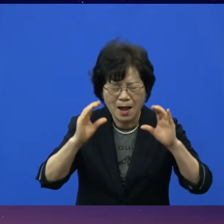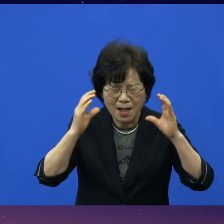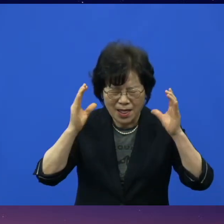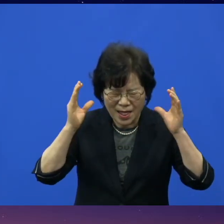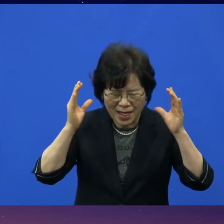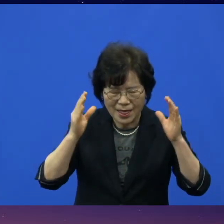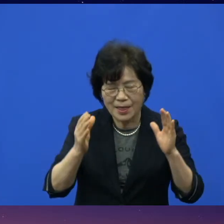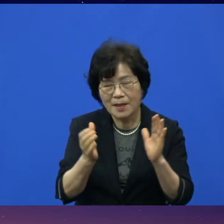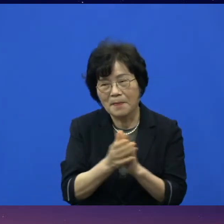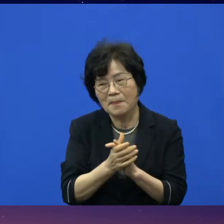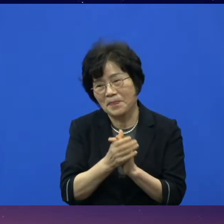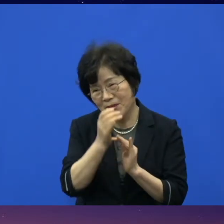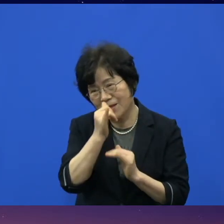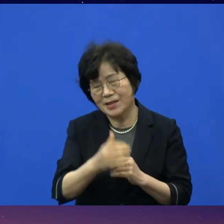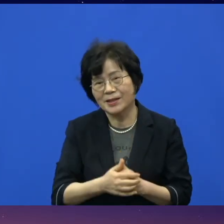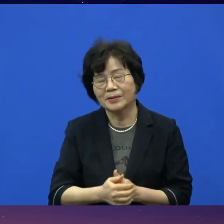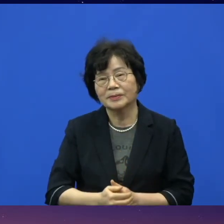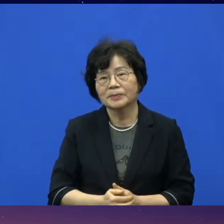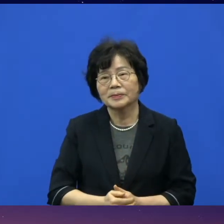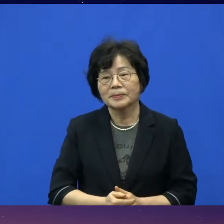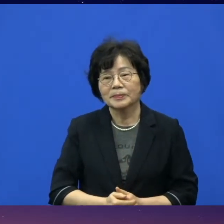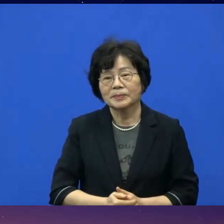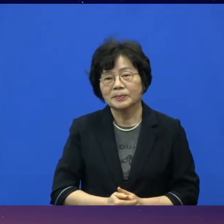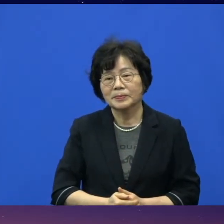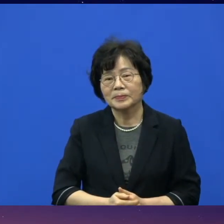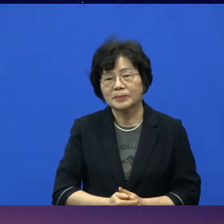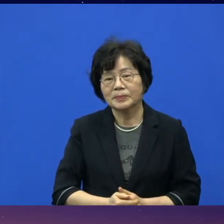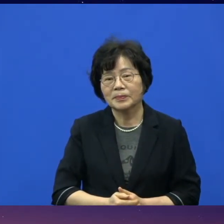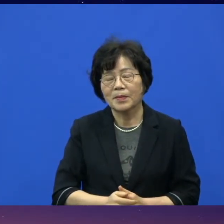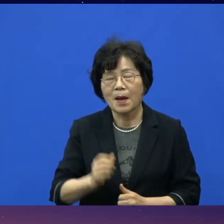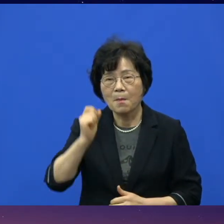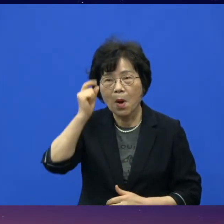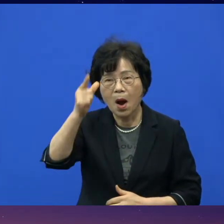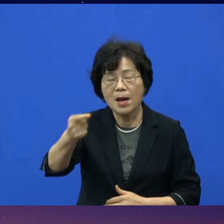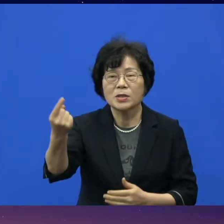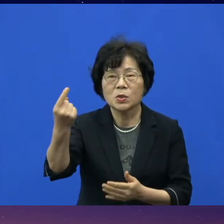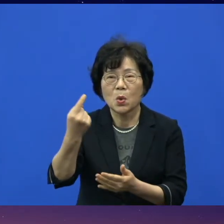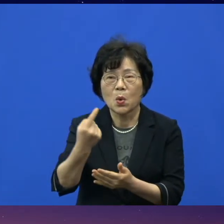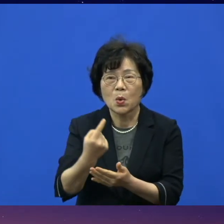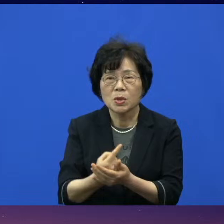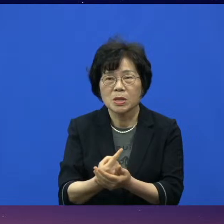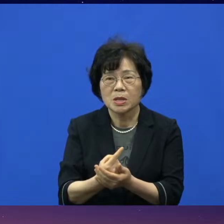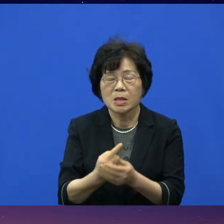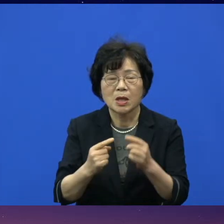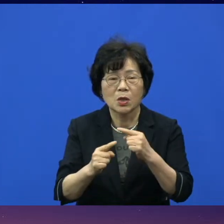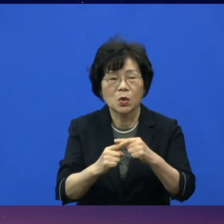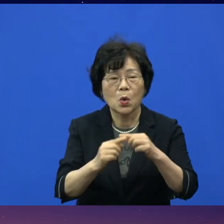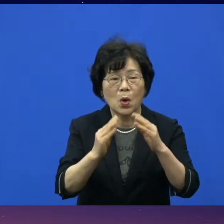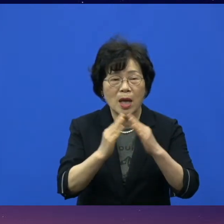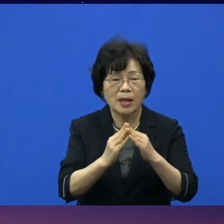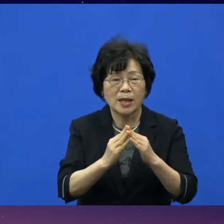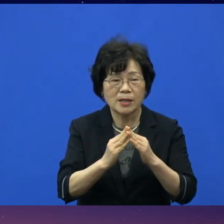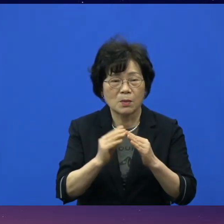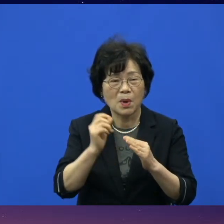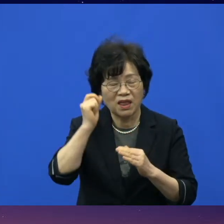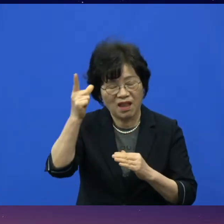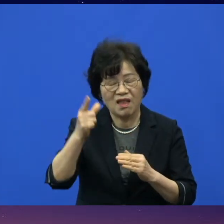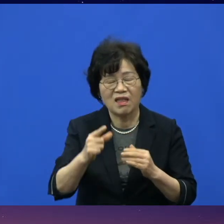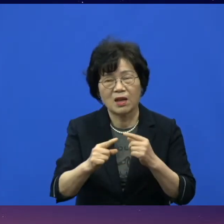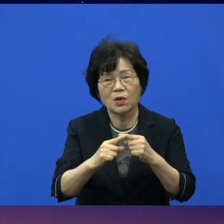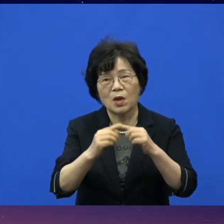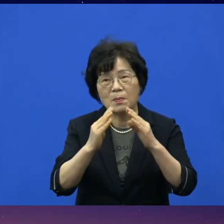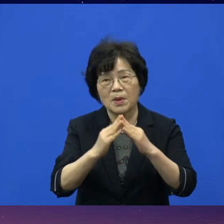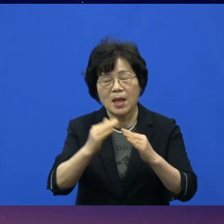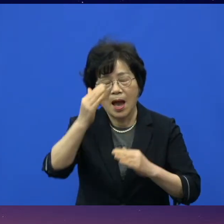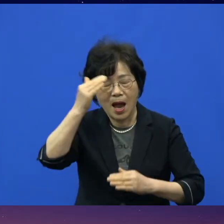뜨거워지는 역사가 있게 될 줄로 믿습니다. 이렇게 멀리서 오시는, 이렇게 탐방 오시는 교회들 참 대단한 것 같아요. 이제